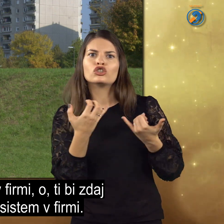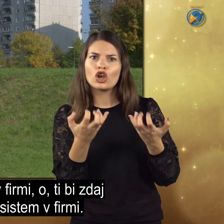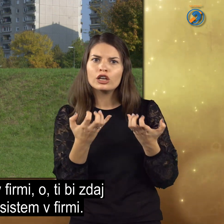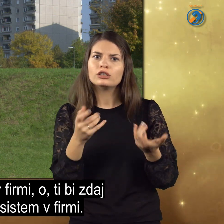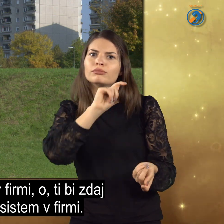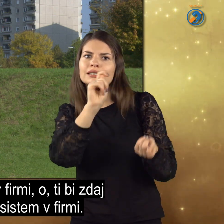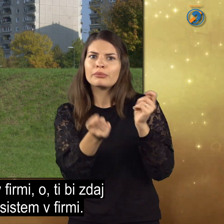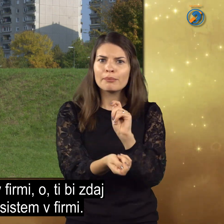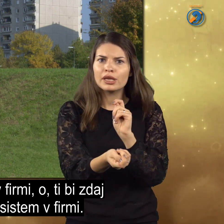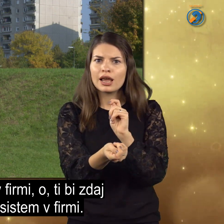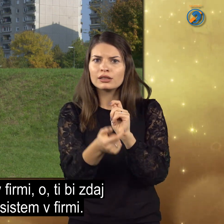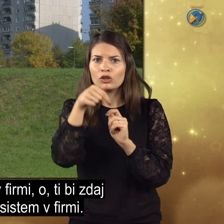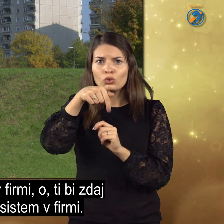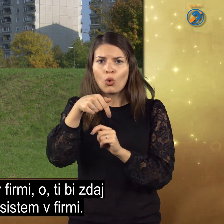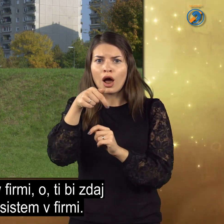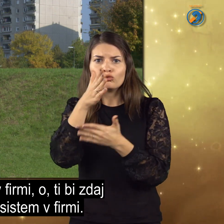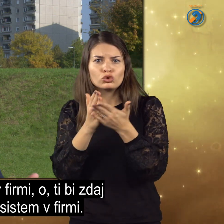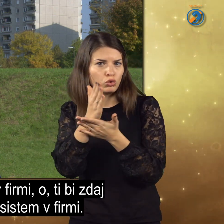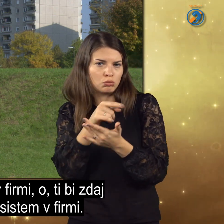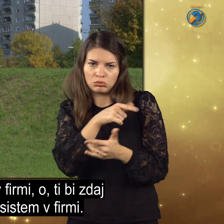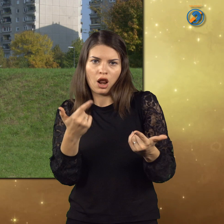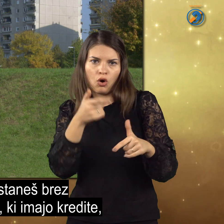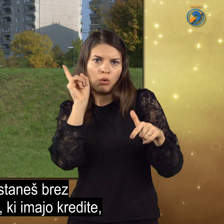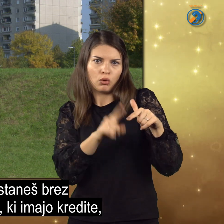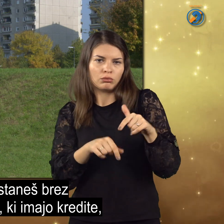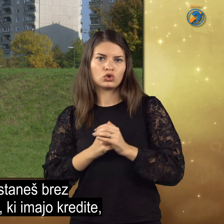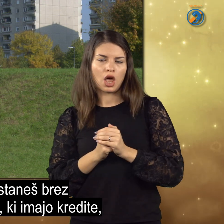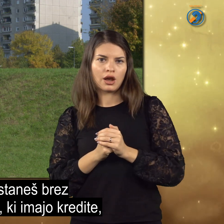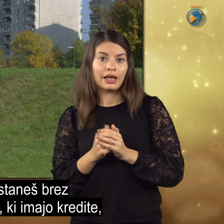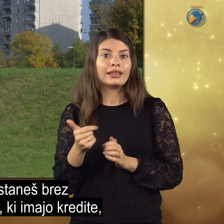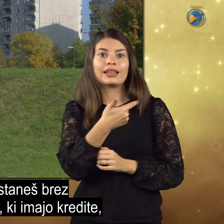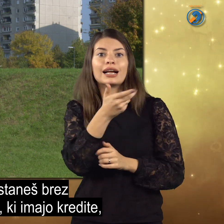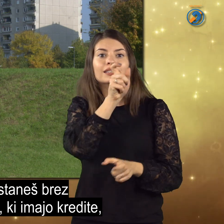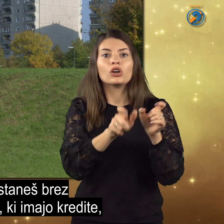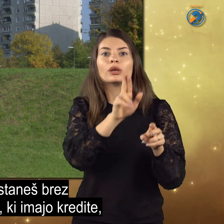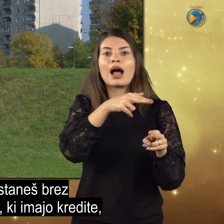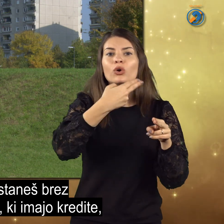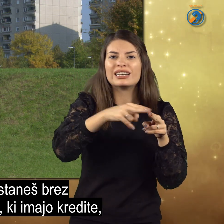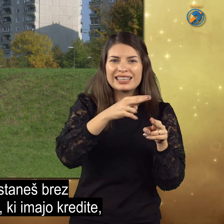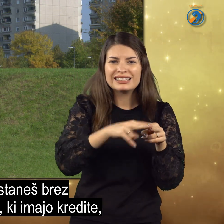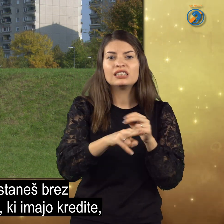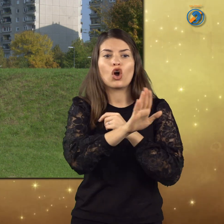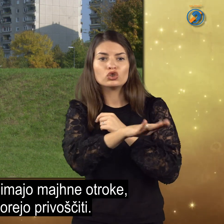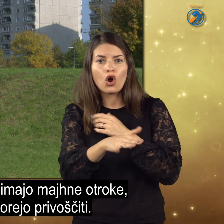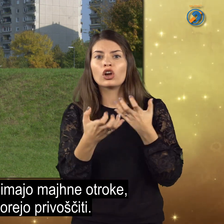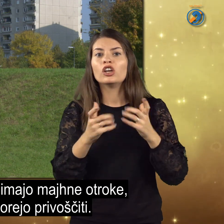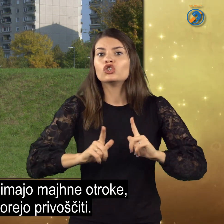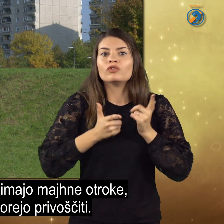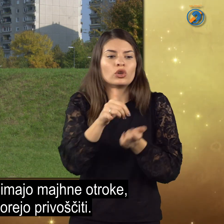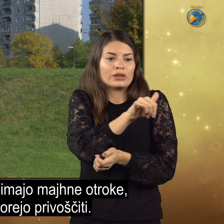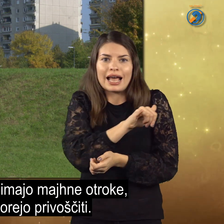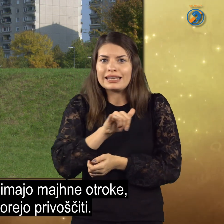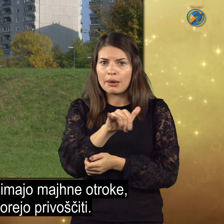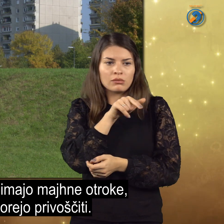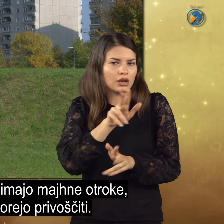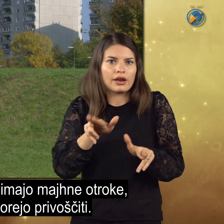zdaj spreminjal določene stvari tukaj v firmi, lahko ostaneš brez službe. Ljudje, kateri imajo kredite ali male otroke,